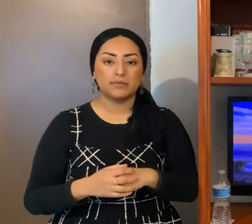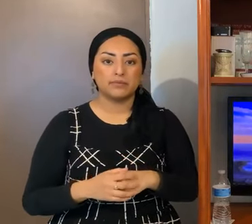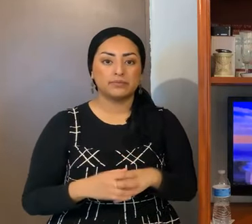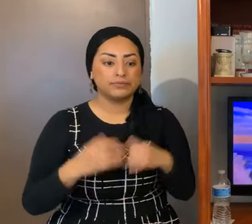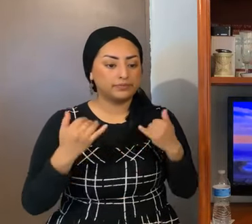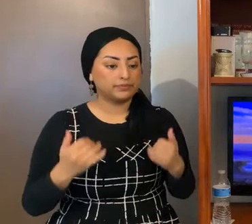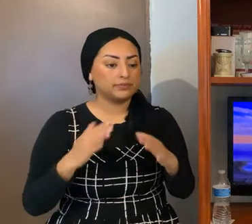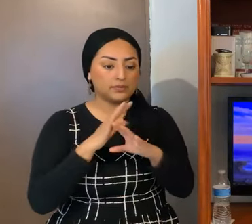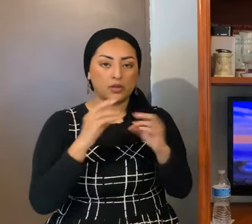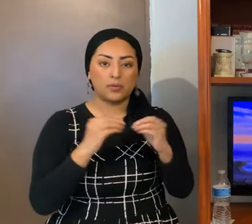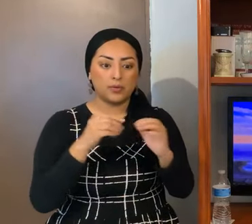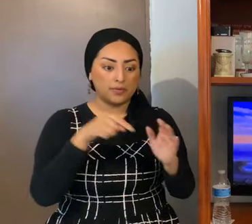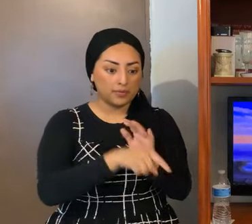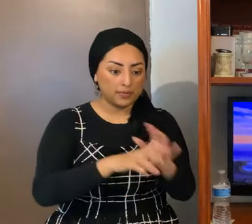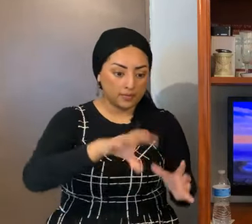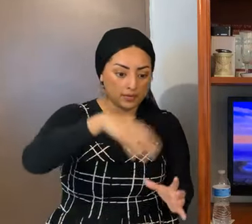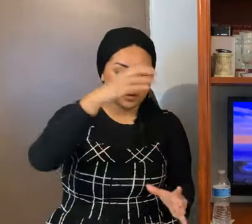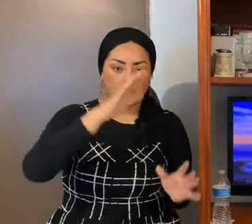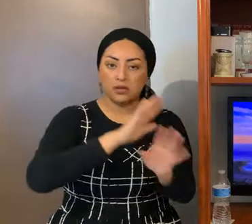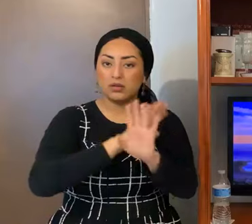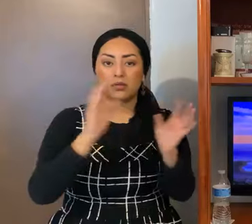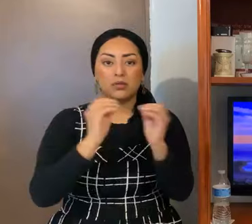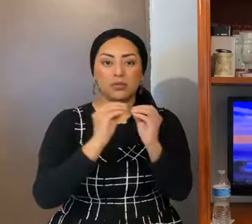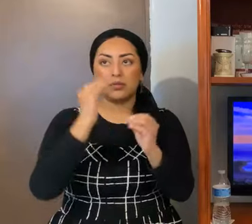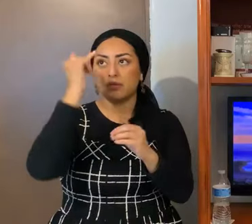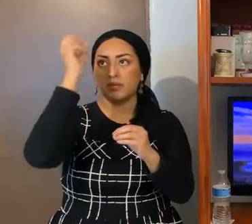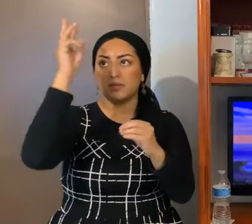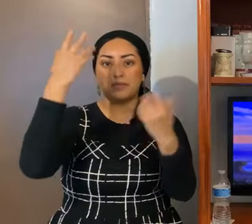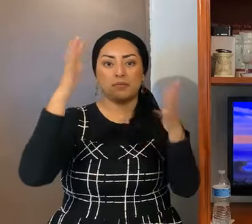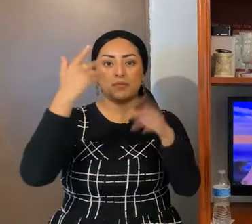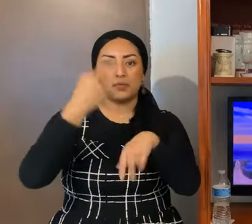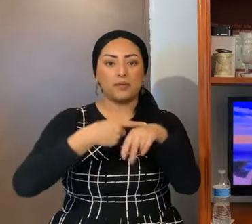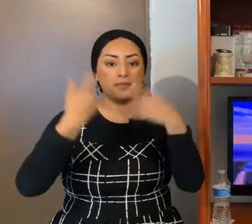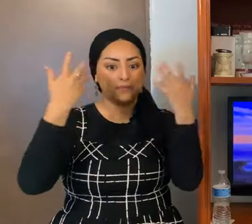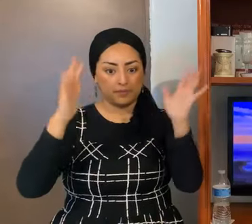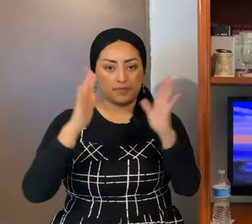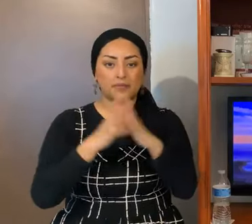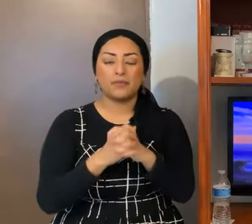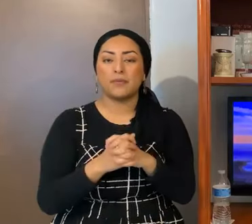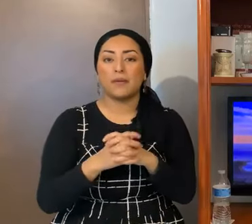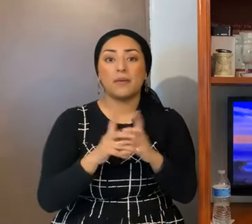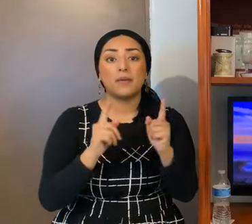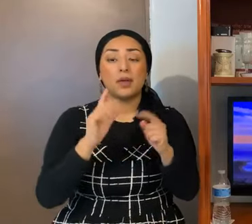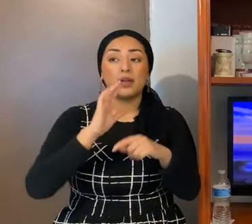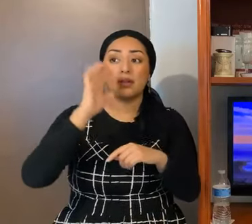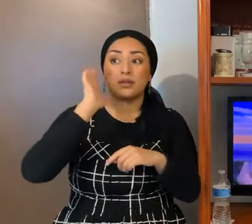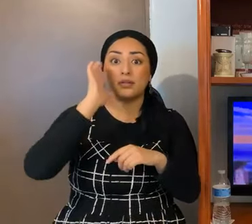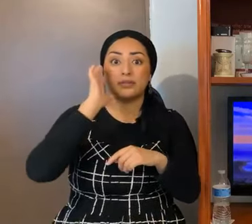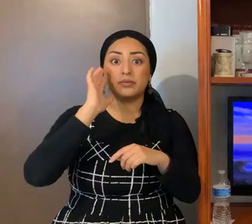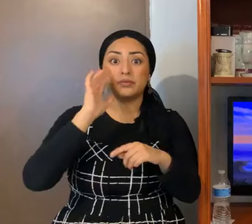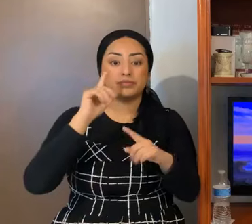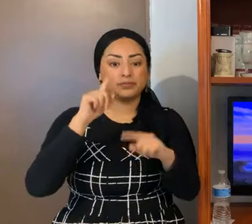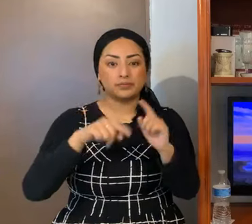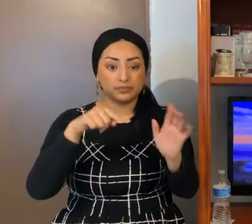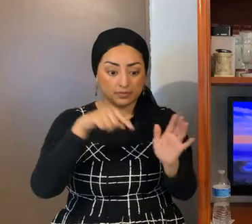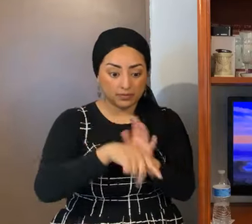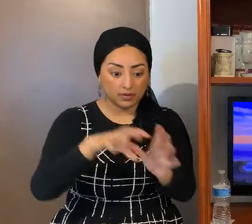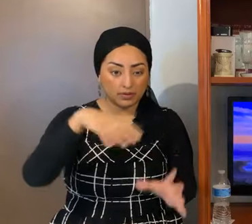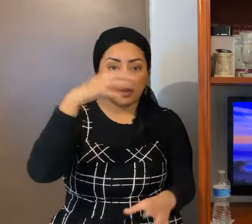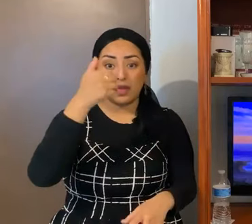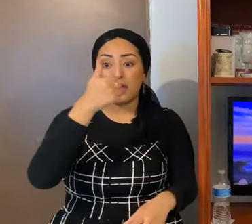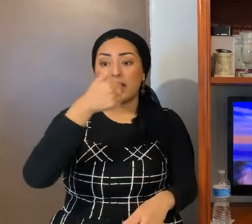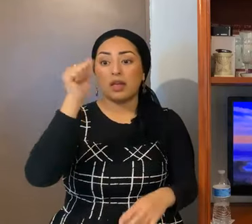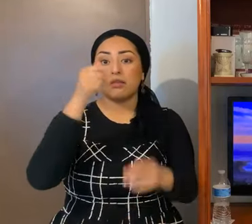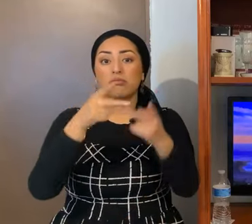sacrificios ahora, porque ya el sacrificio lo hizo nuestro Adón Yahshua HaMashiach, pero ni aún en ese tiempo se podía hacer sacrificios en